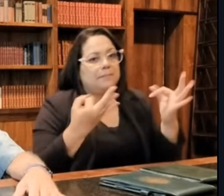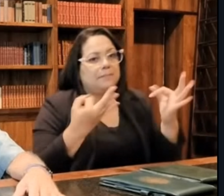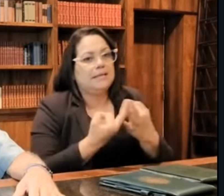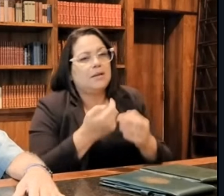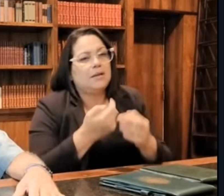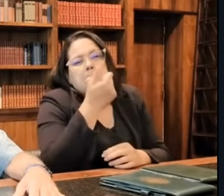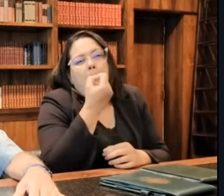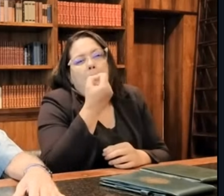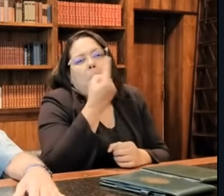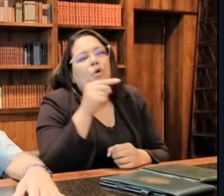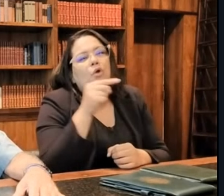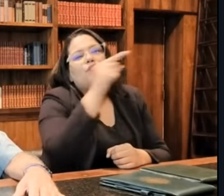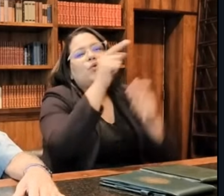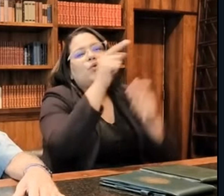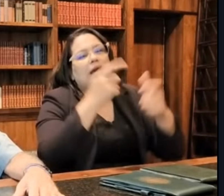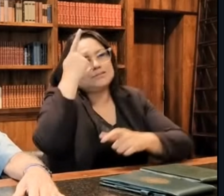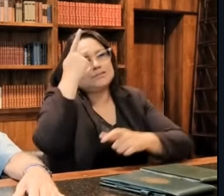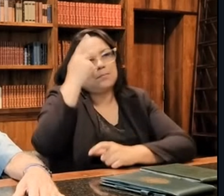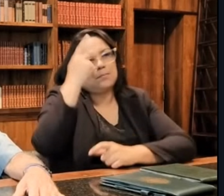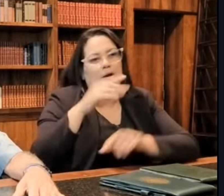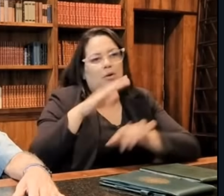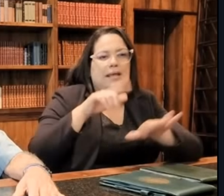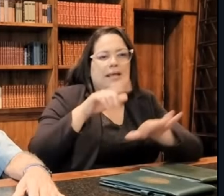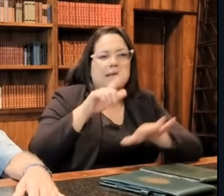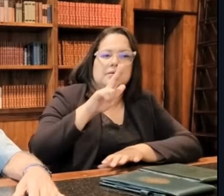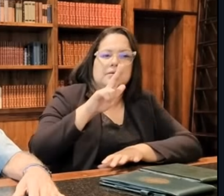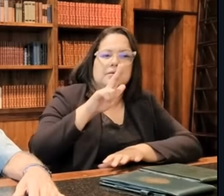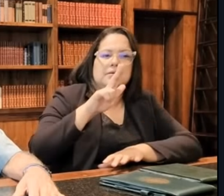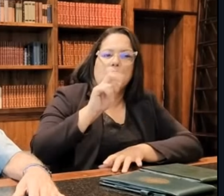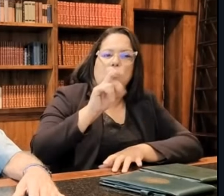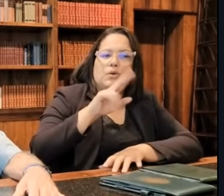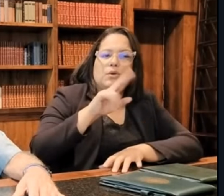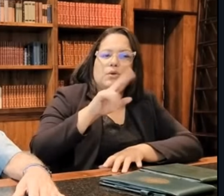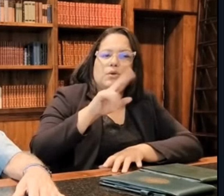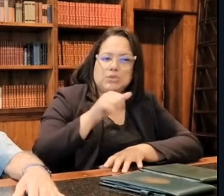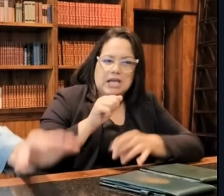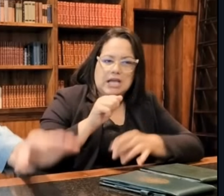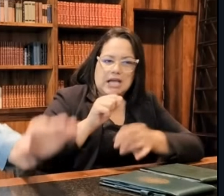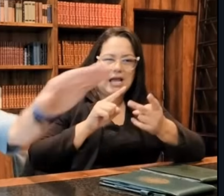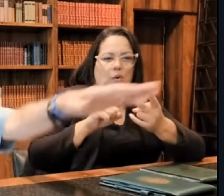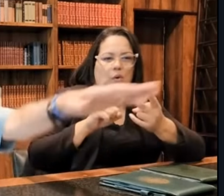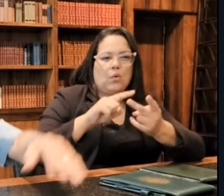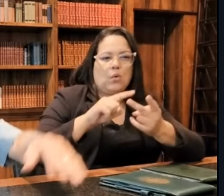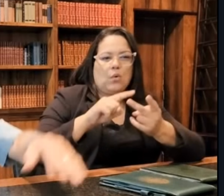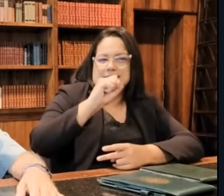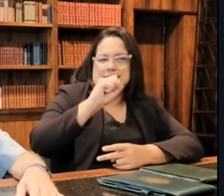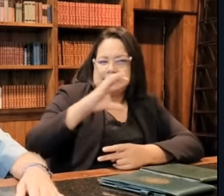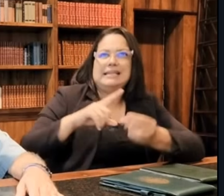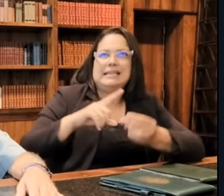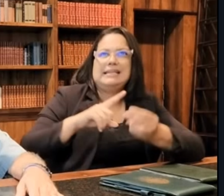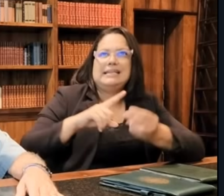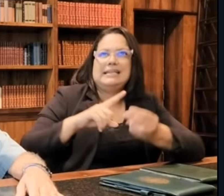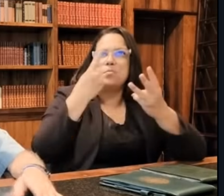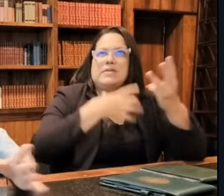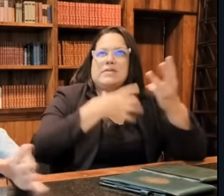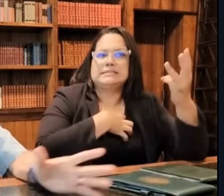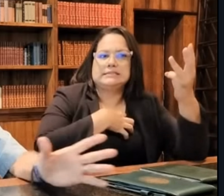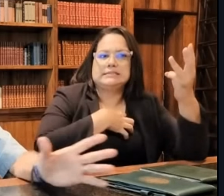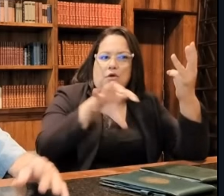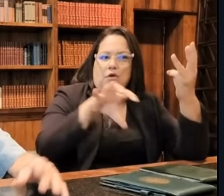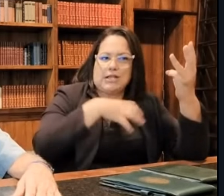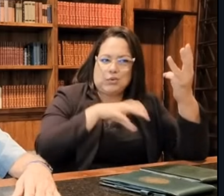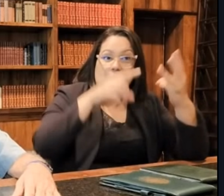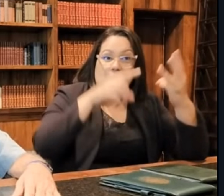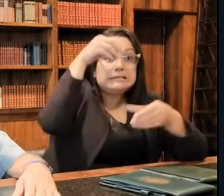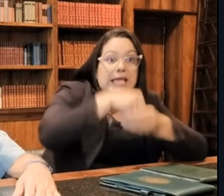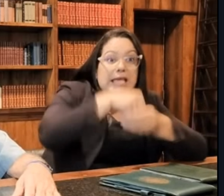Guarujá, em São Paulo, lá em São Francisco, em Santa Catarina, tive uma vez lá em Salvador também, dentro de um